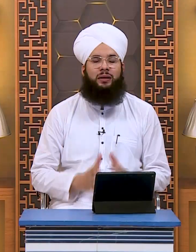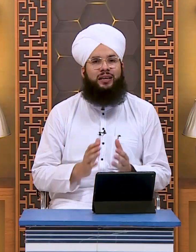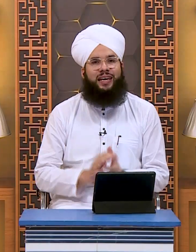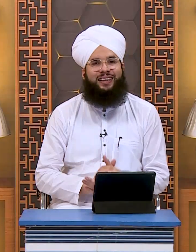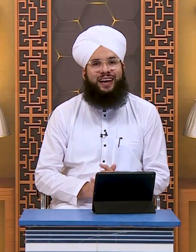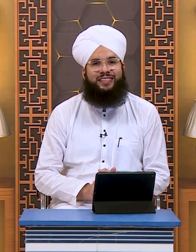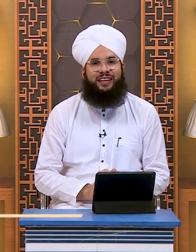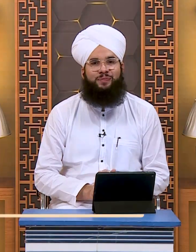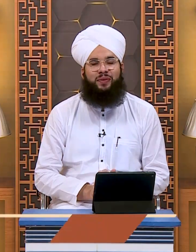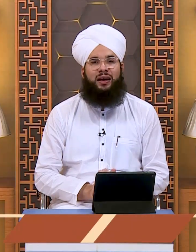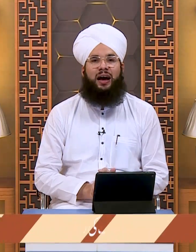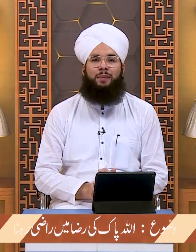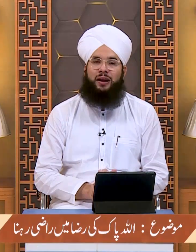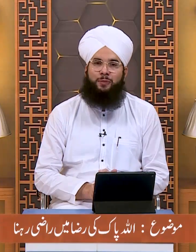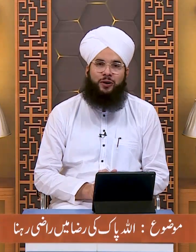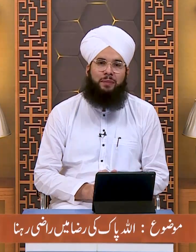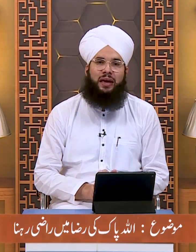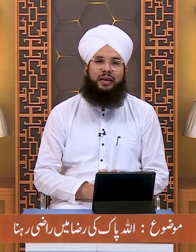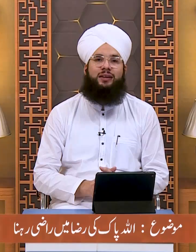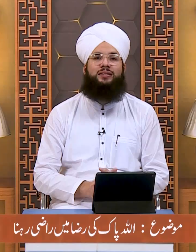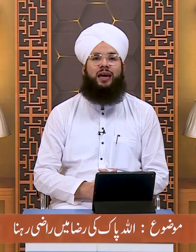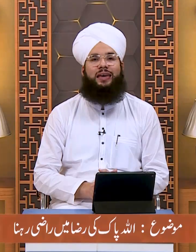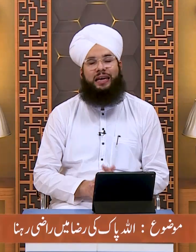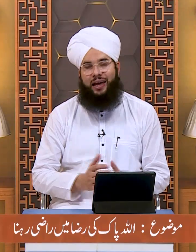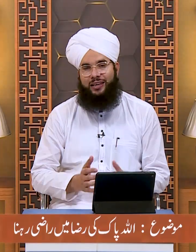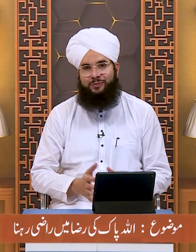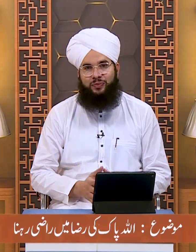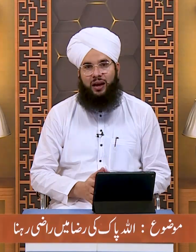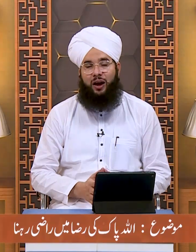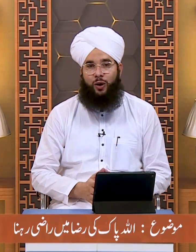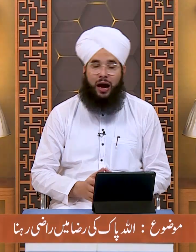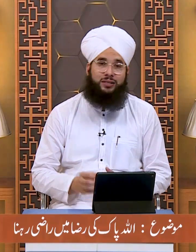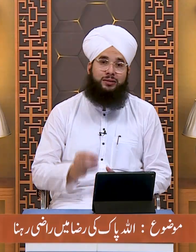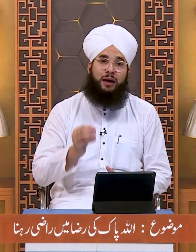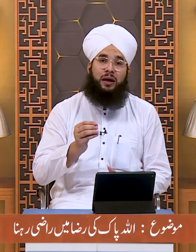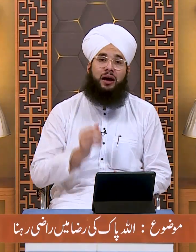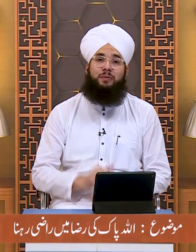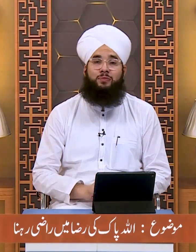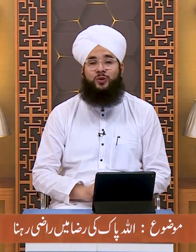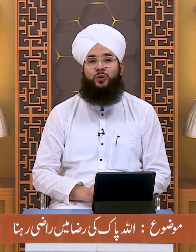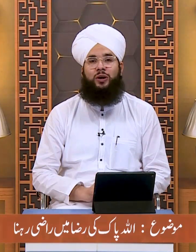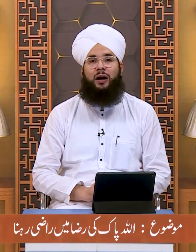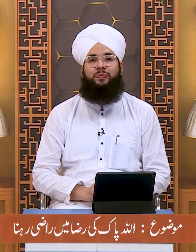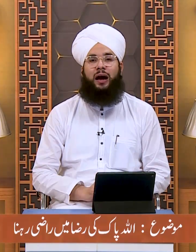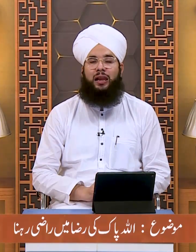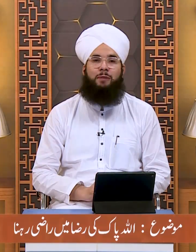मदनी चैनल के नाज़रीन, हमारा प्रोग्राम है रिज़ाए इलाही और आज हमारा मौजू होगा अल्लाह पाक